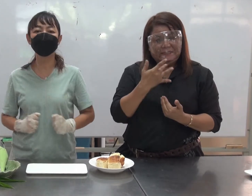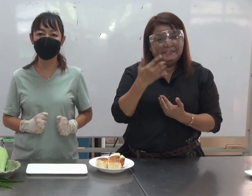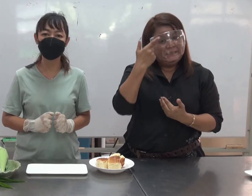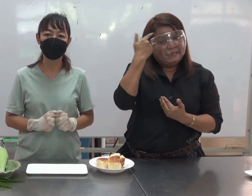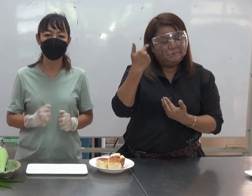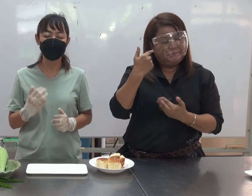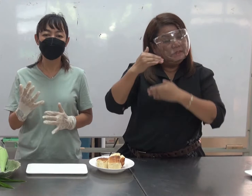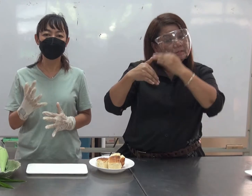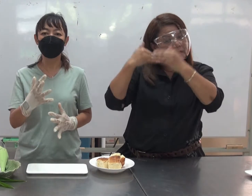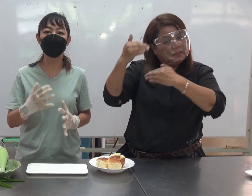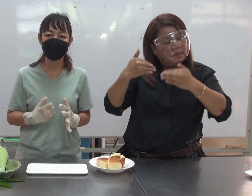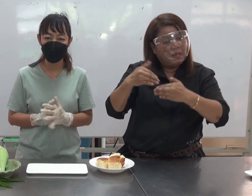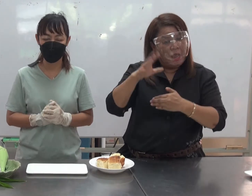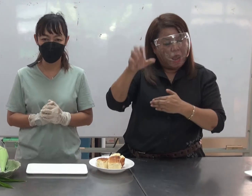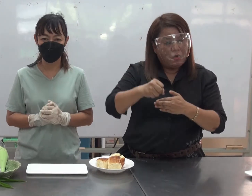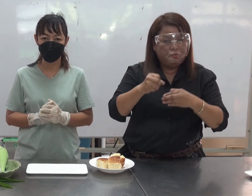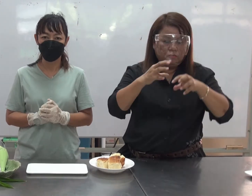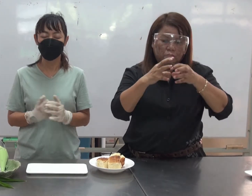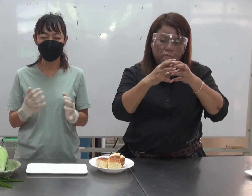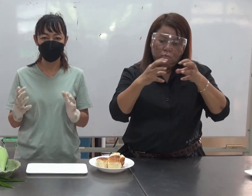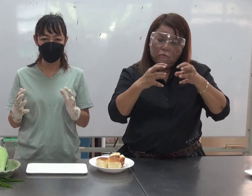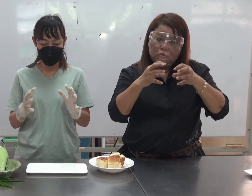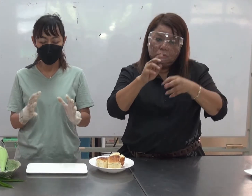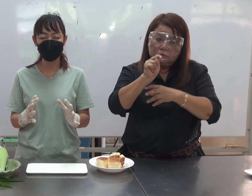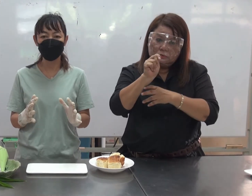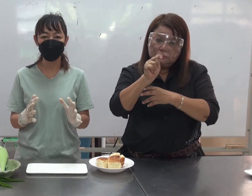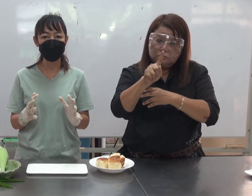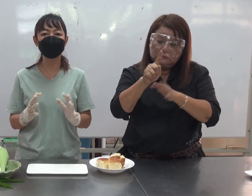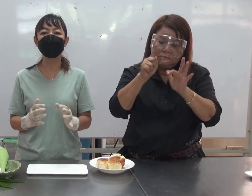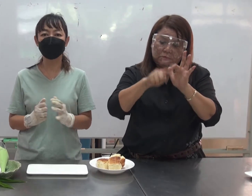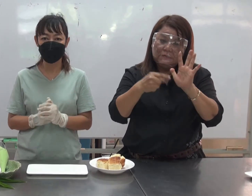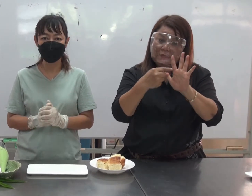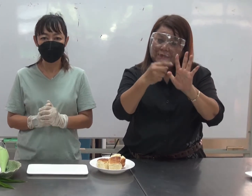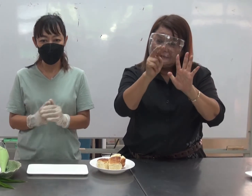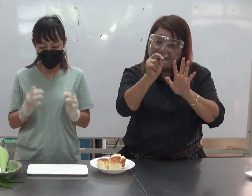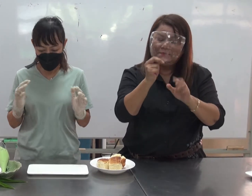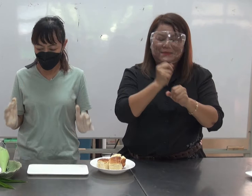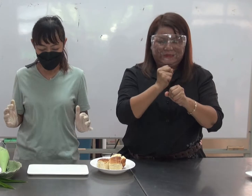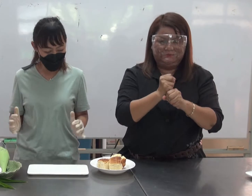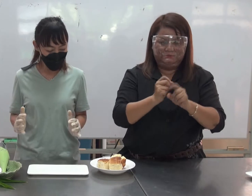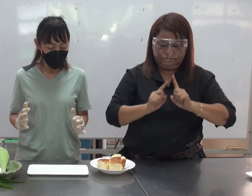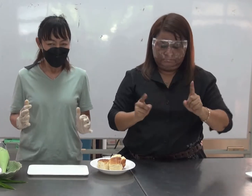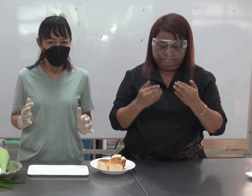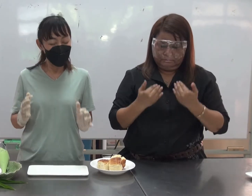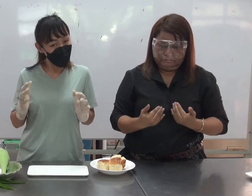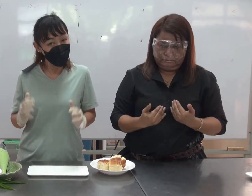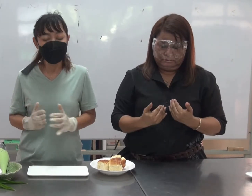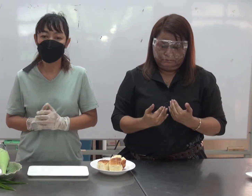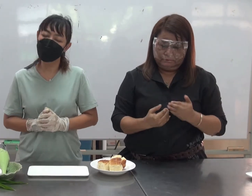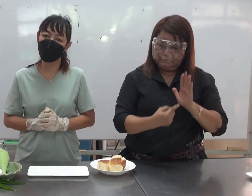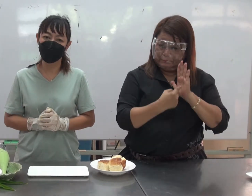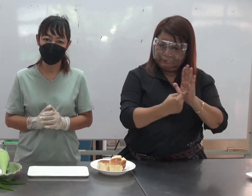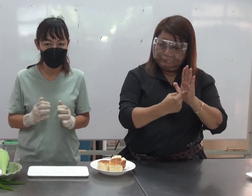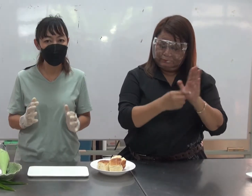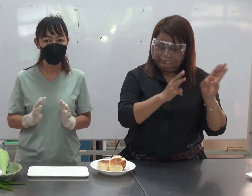การขึ้นนะคะเช่นเอาชาโคลมาทำเขาก็จะสีดำก็จะดูน่ารับประทานขึ้นแล้ววันนี้เราจะมาสาธิตการ